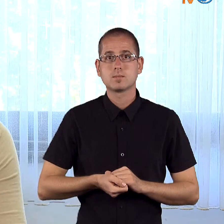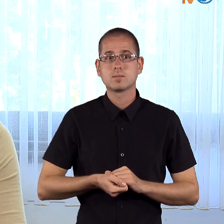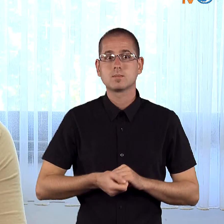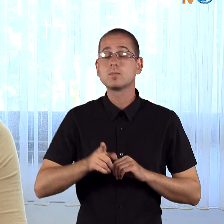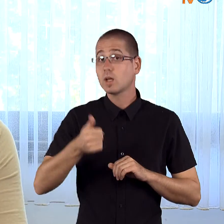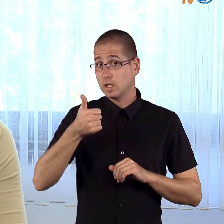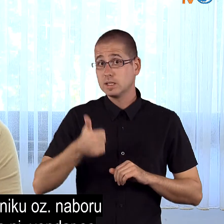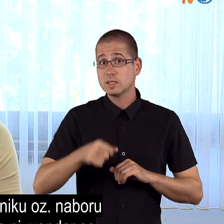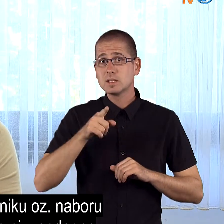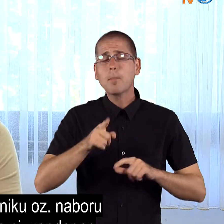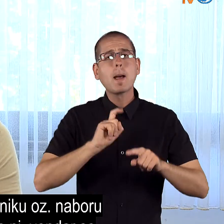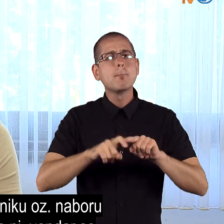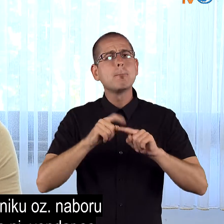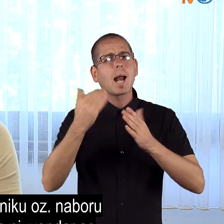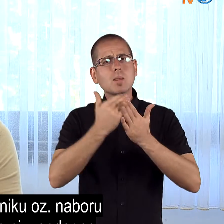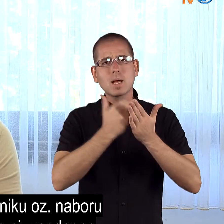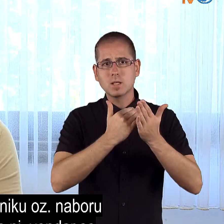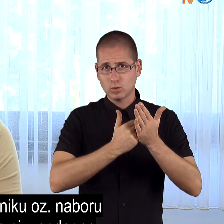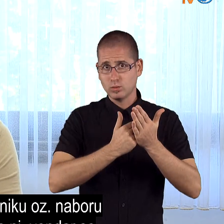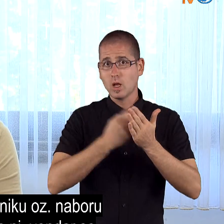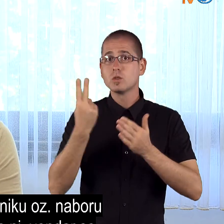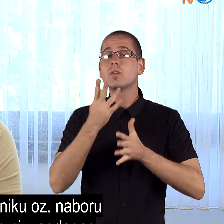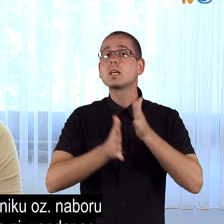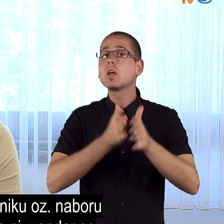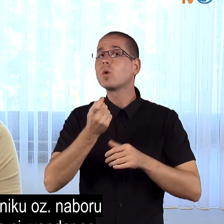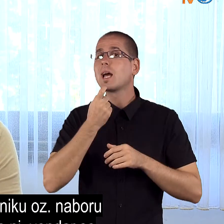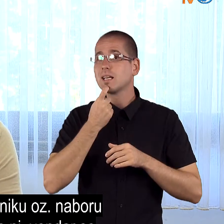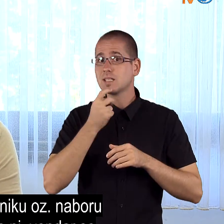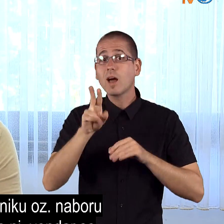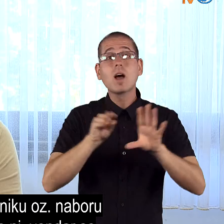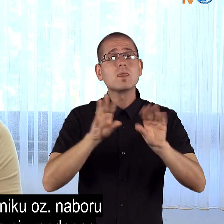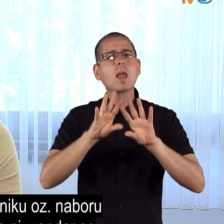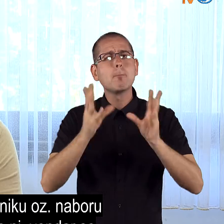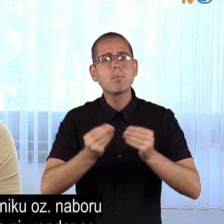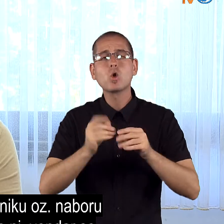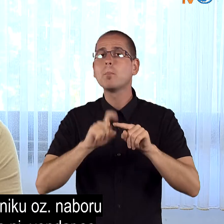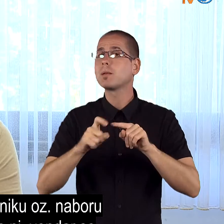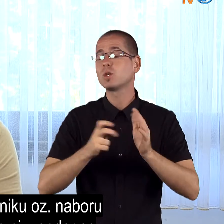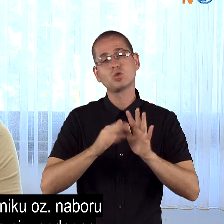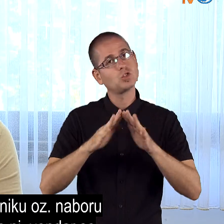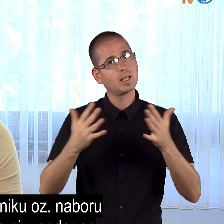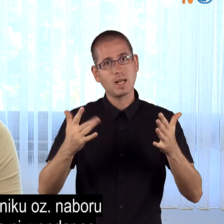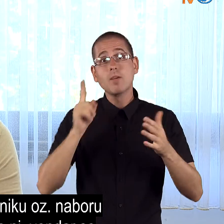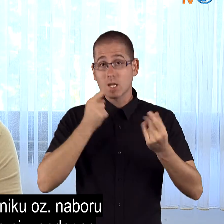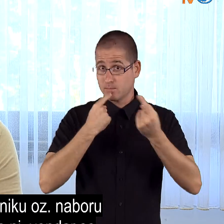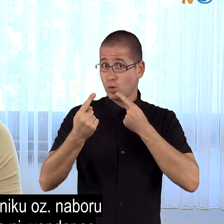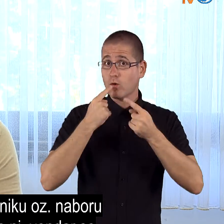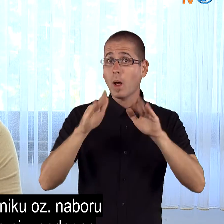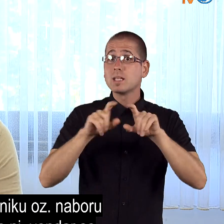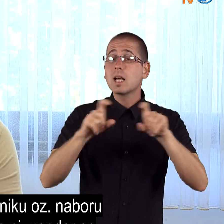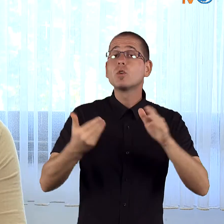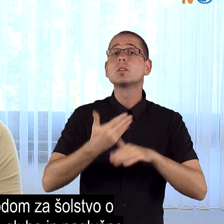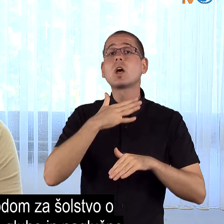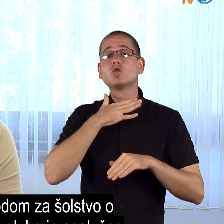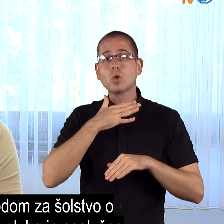V samem predmetniku slovenskega znakovnega jezika v naboru predmetov še ni. Vendar se pogovarjamo z Zavodom za šolstvo o